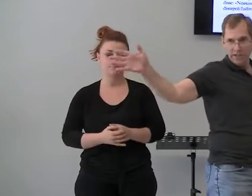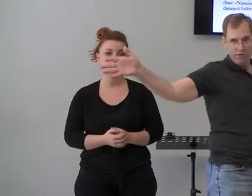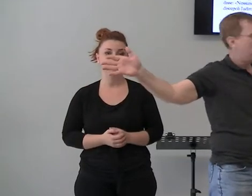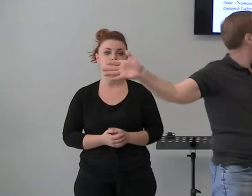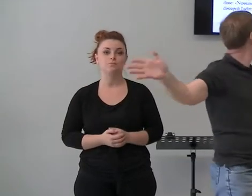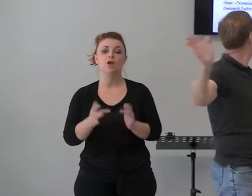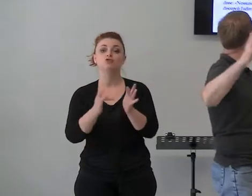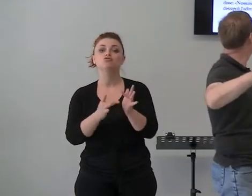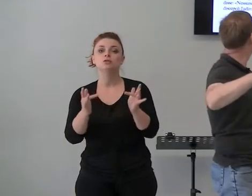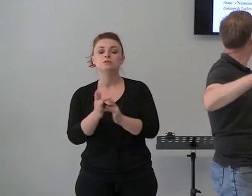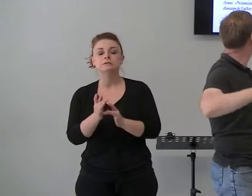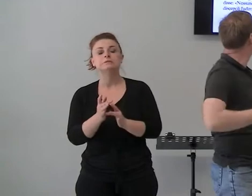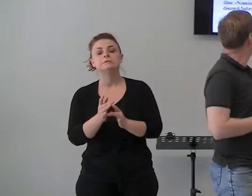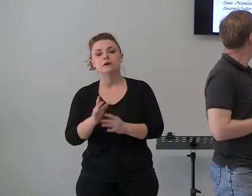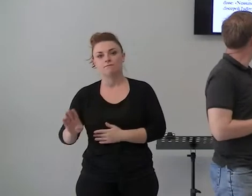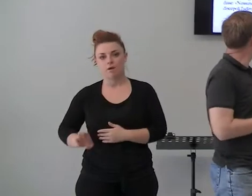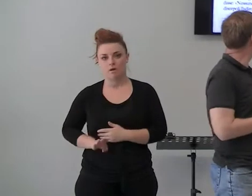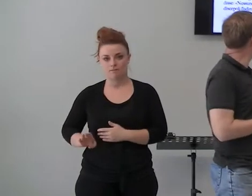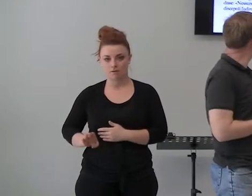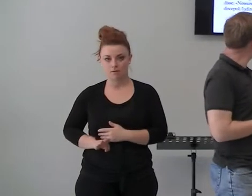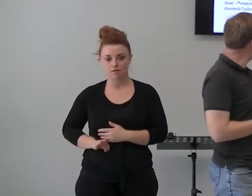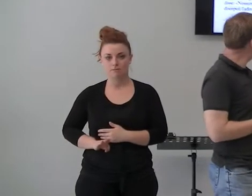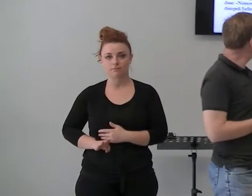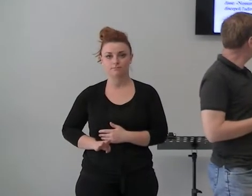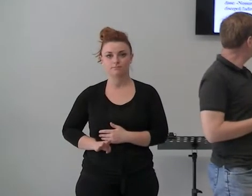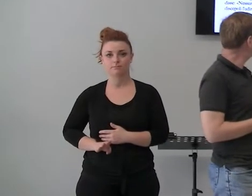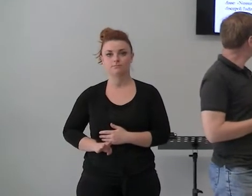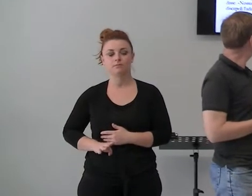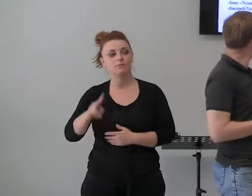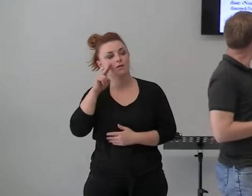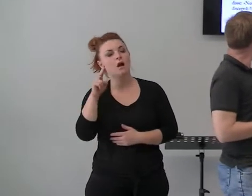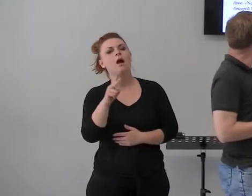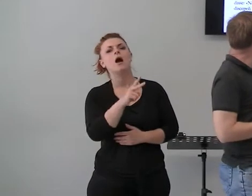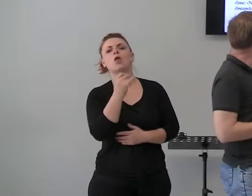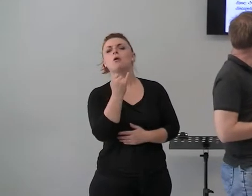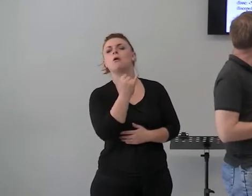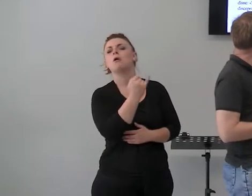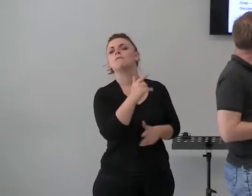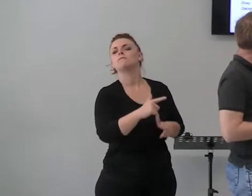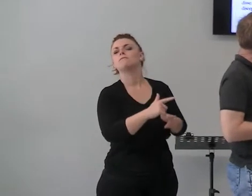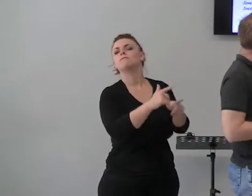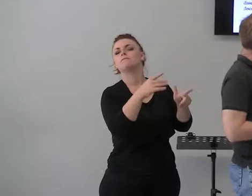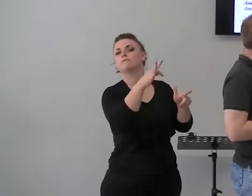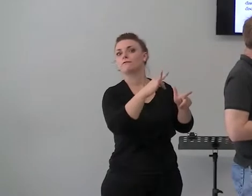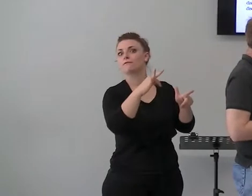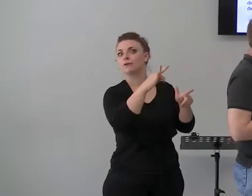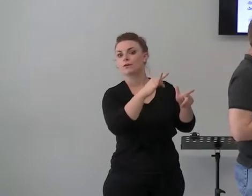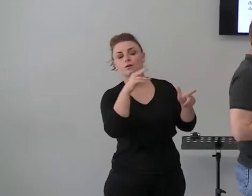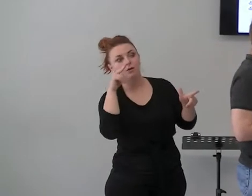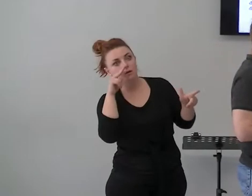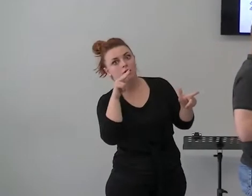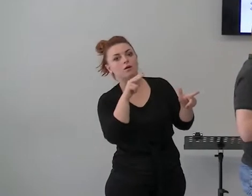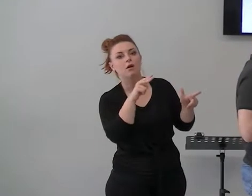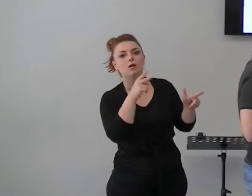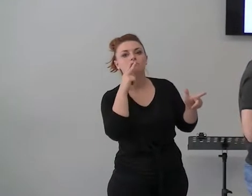egli, Gesù, ebbe fame. Veduto di lontano un figo che aveva delle foglie, andò a vedere se vi